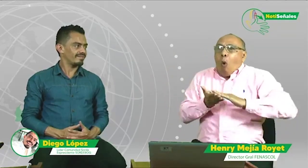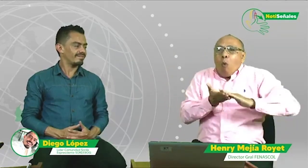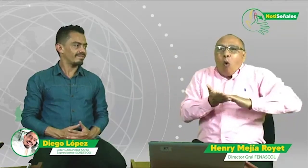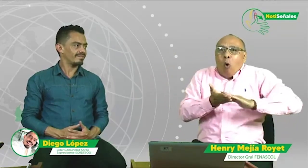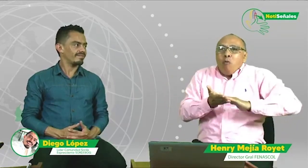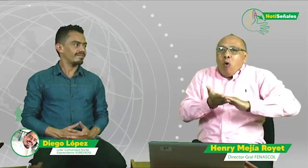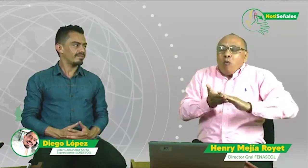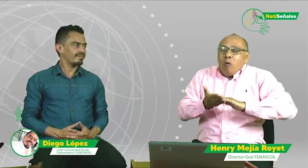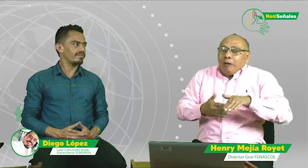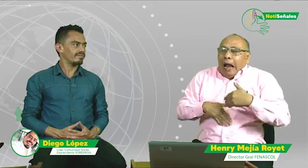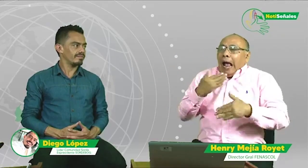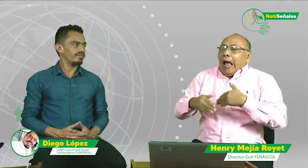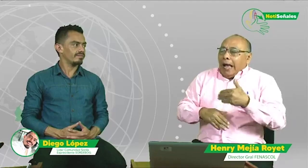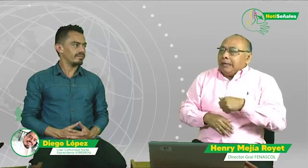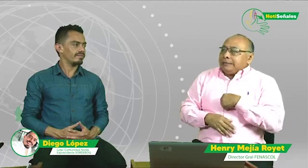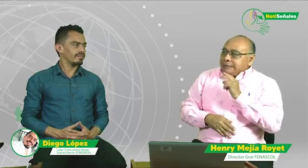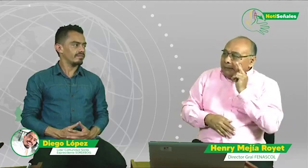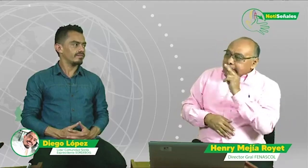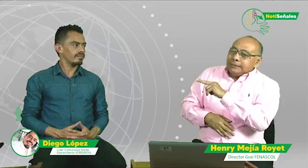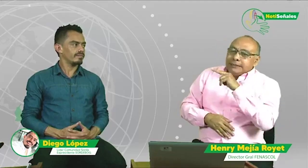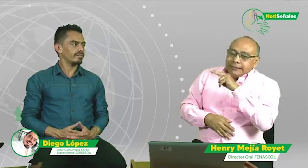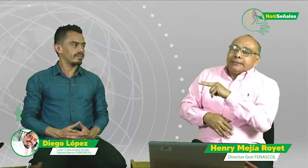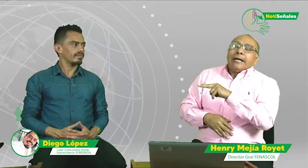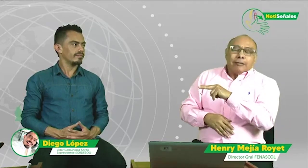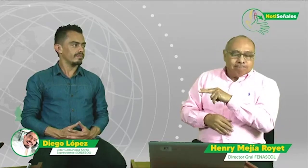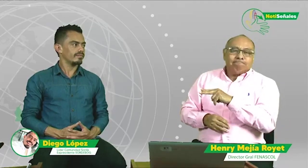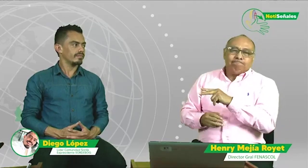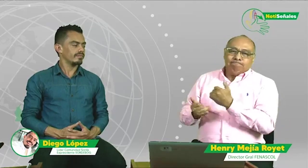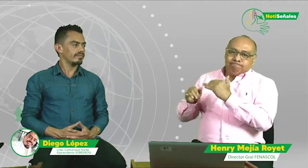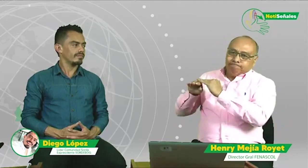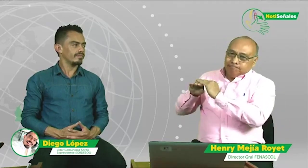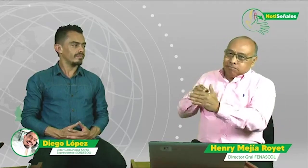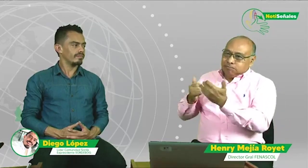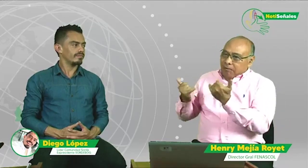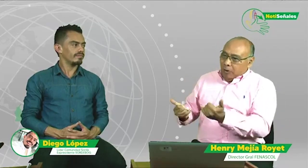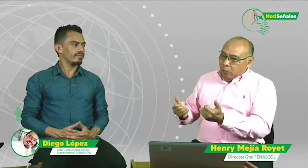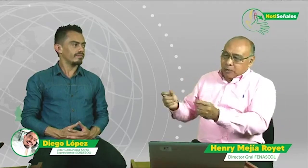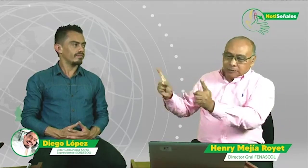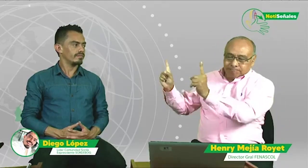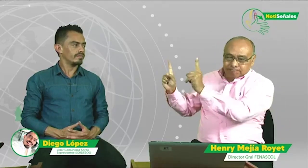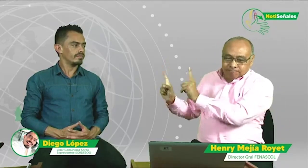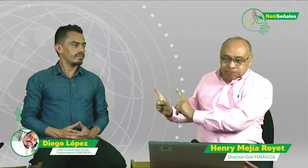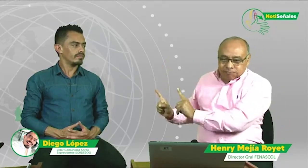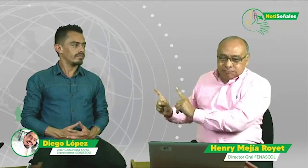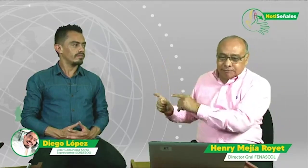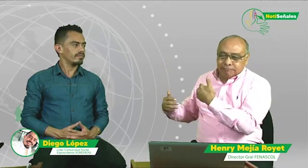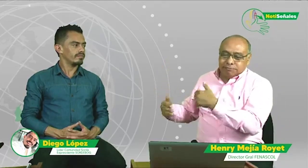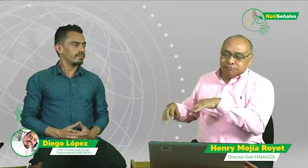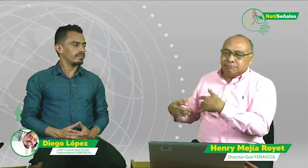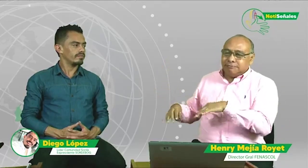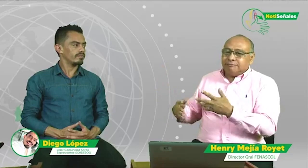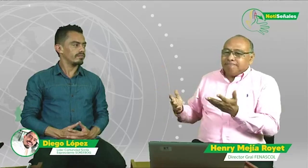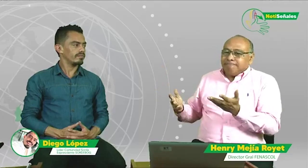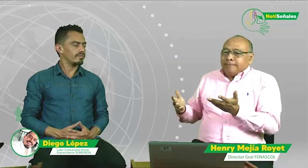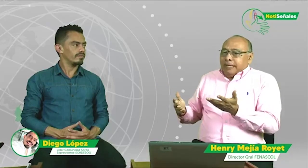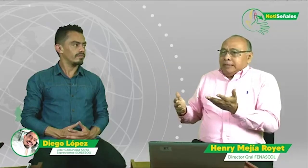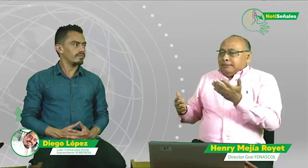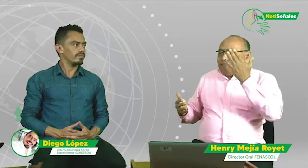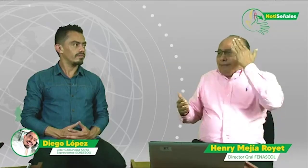¿verdad, Diego? Siempre ha sido como cómo encontrar la solución a esta clase de situaciones. Es por eso que lo hemos invitado a que nos